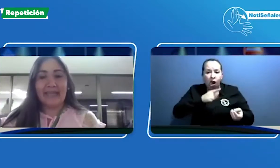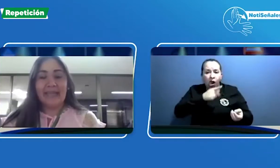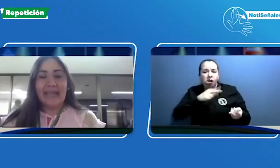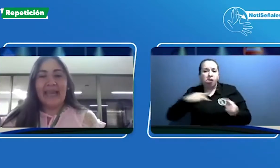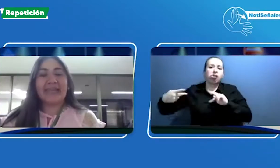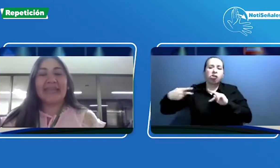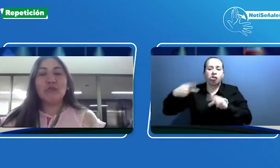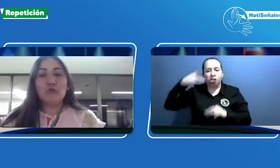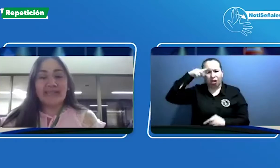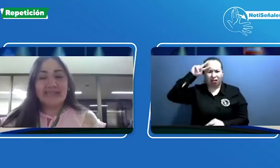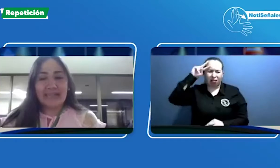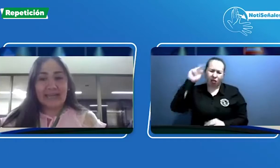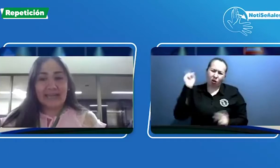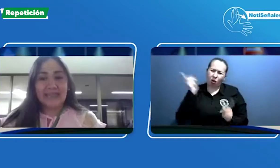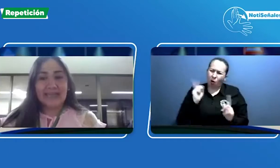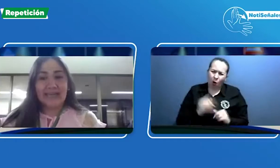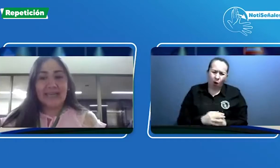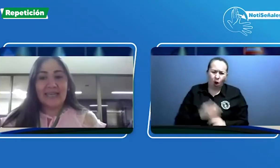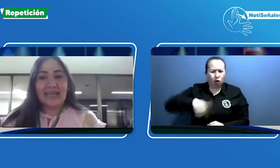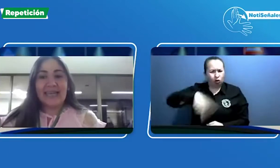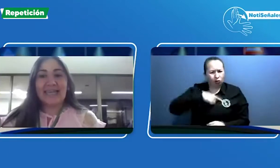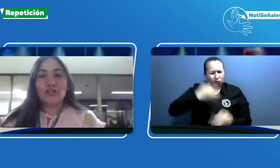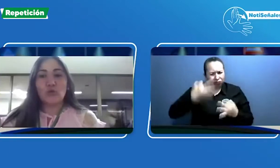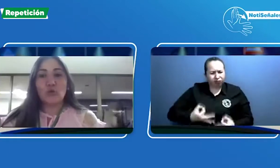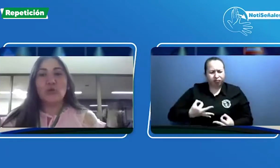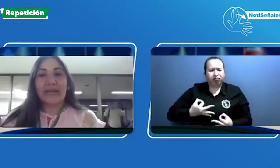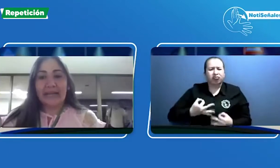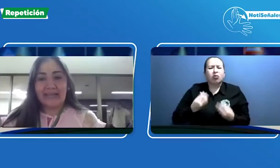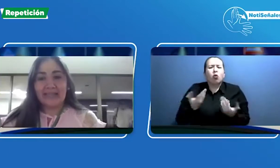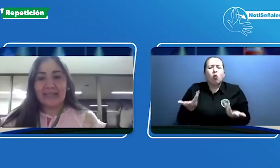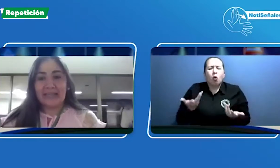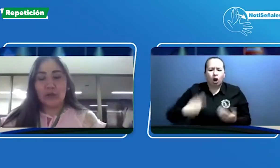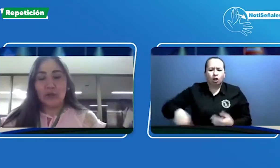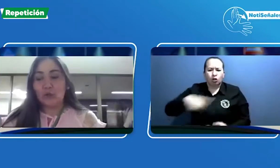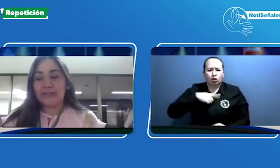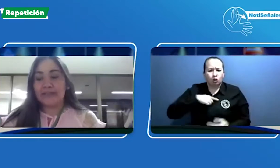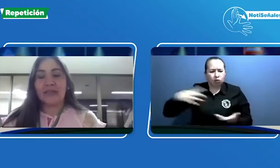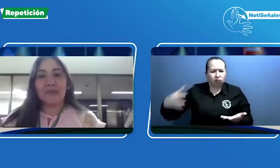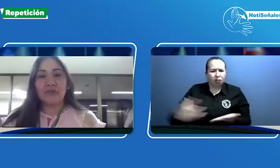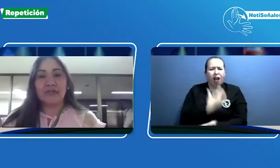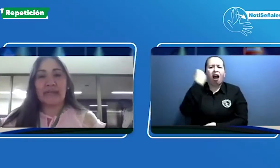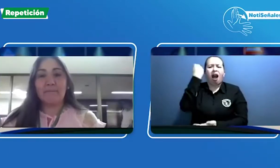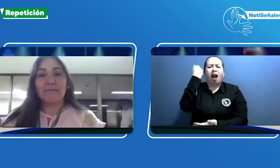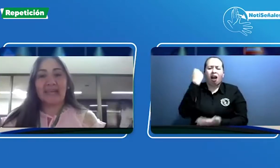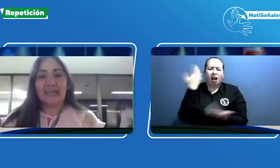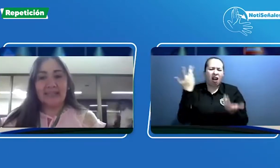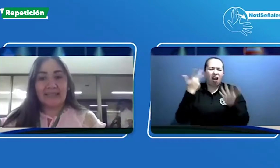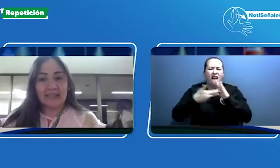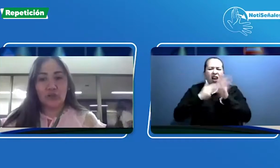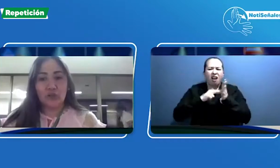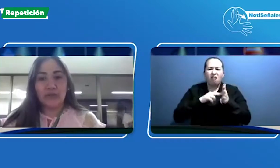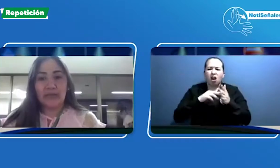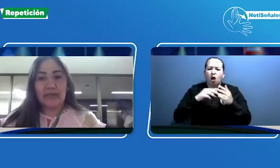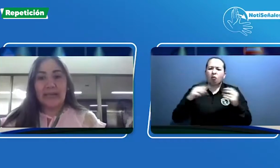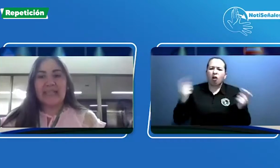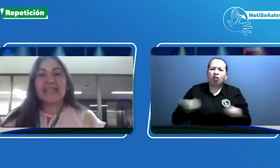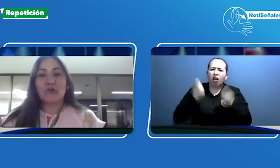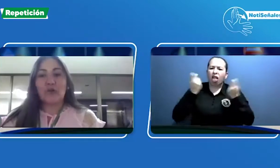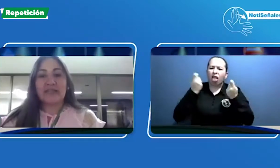verdad aquí nuestra ganancia es una ganancia no en términos de mercantilización